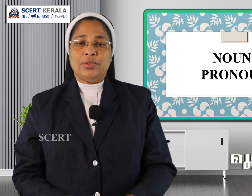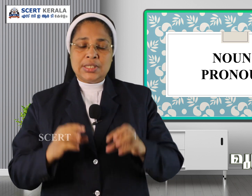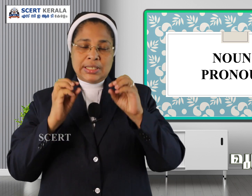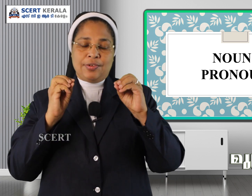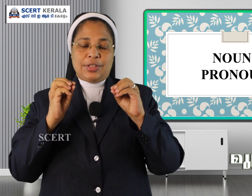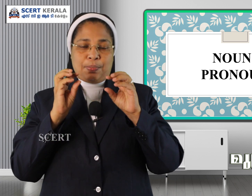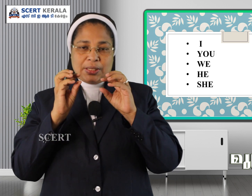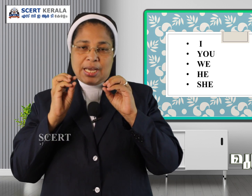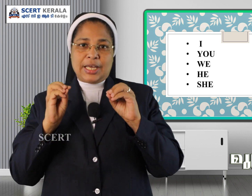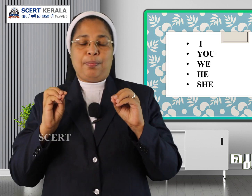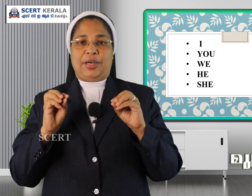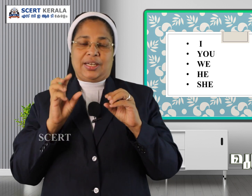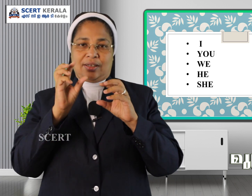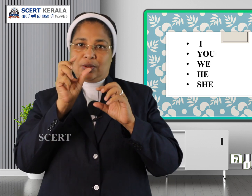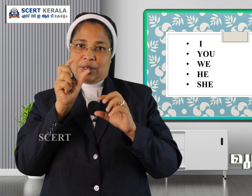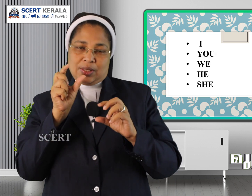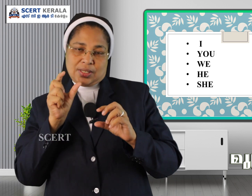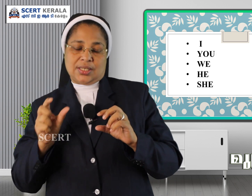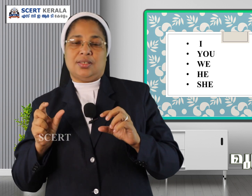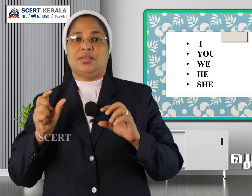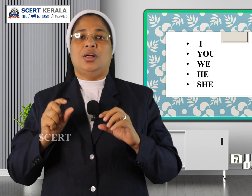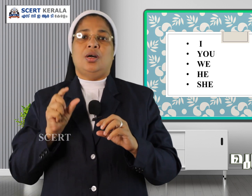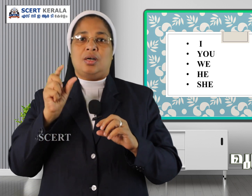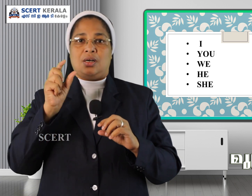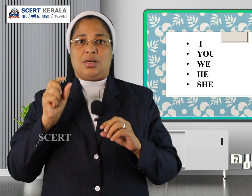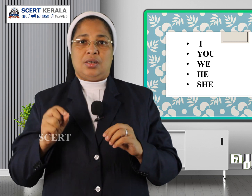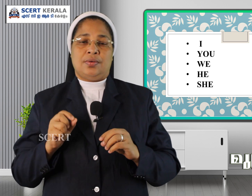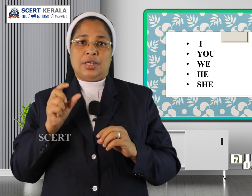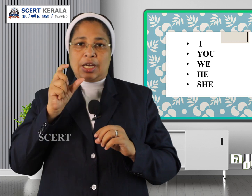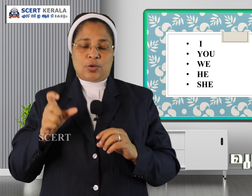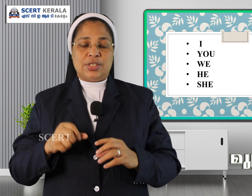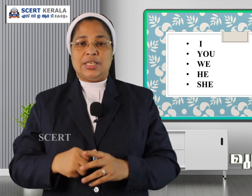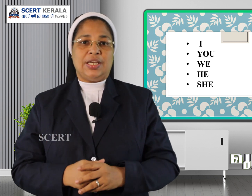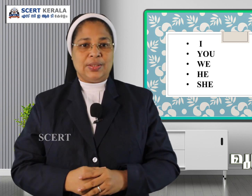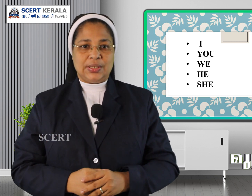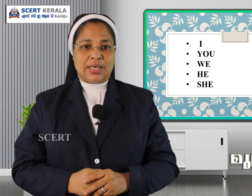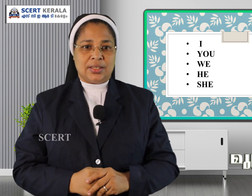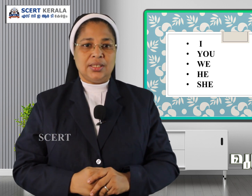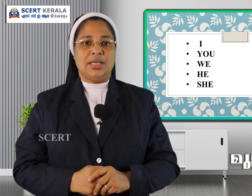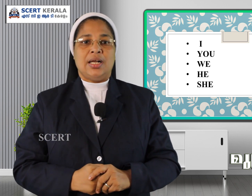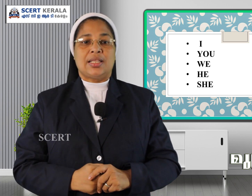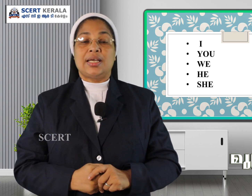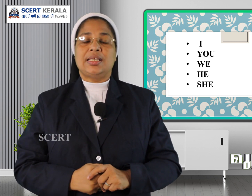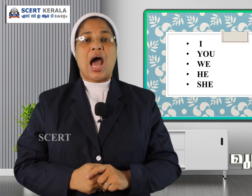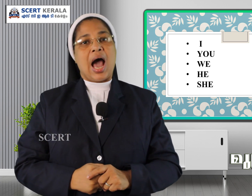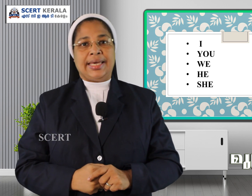പ്രോനൗൺസിൽ വരുന്ന പ്രധാനപ്പെട്ട കുറച്ച് നൗൺസ് ഞാൻ എടുത്തിടാണ്. അതായത് ഐ,